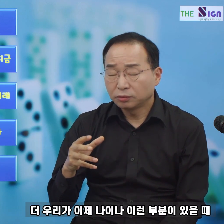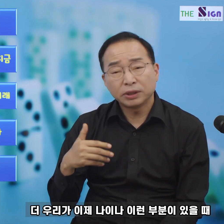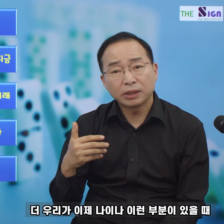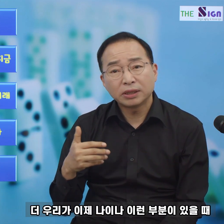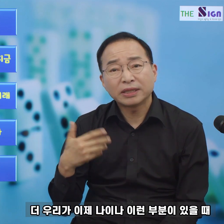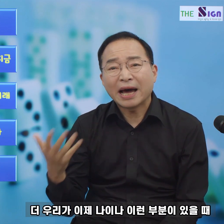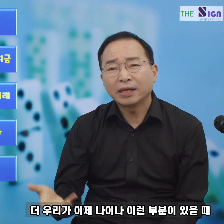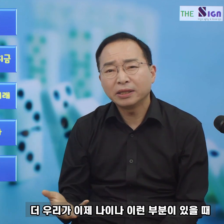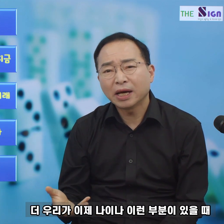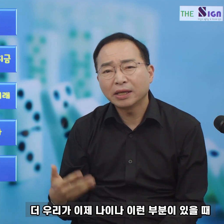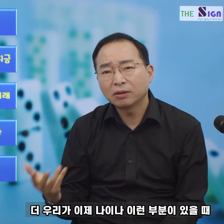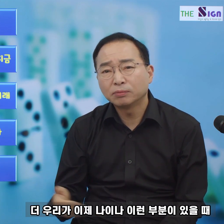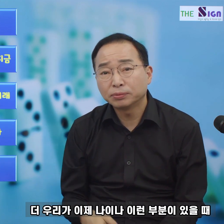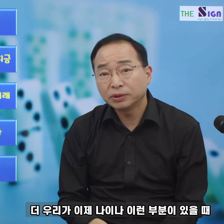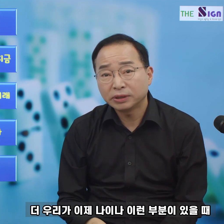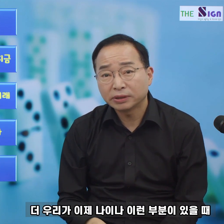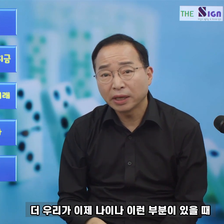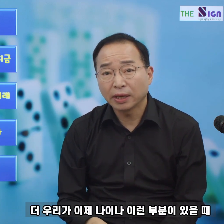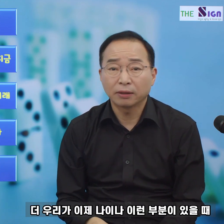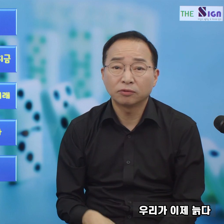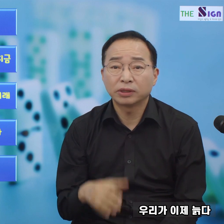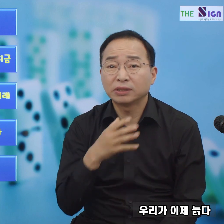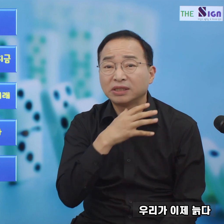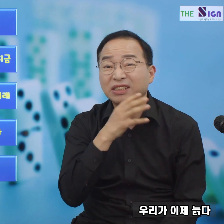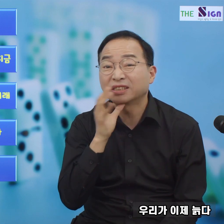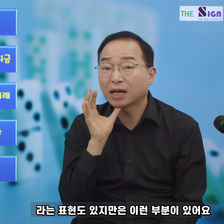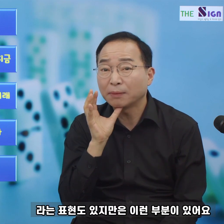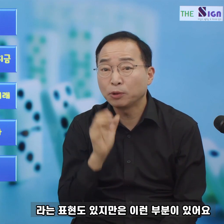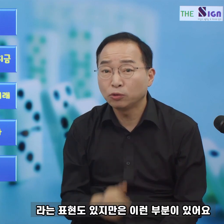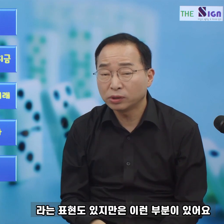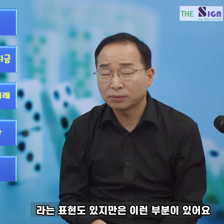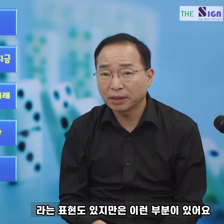우리가 이제 나이나 이런 부분이 있을 때, 우리가 이제 늙다라는 표현도 있지만은,